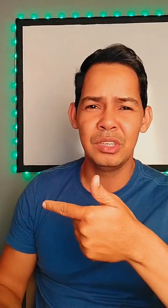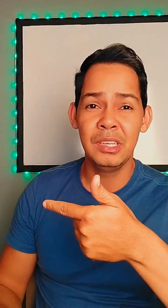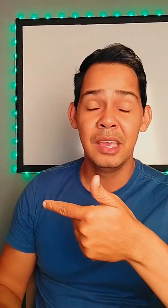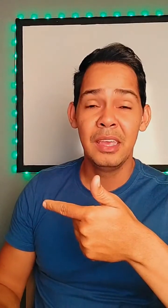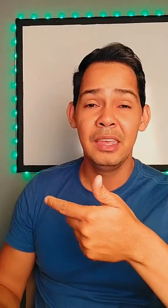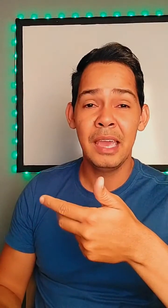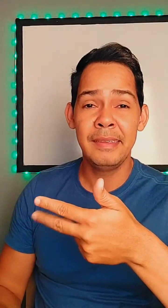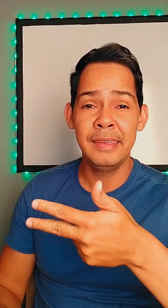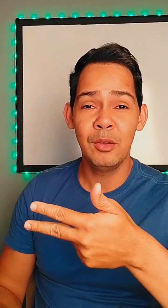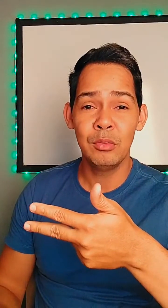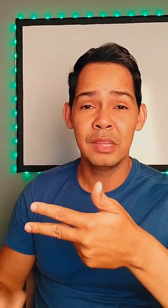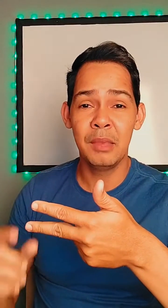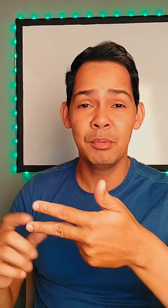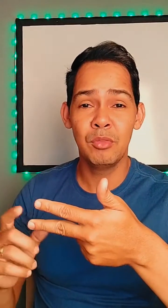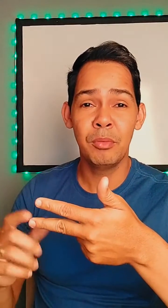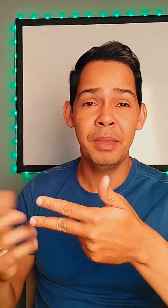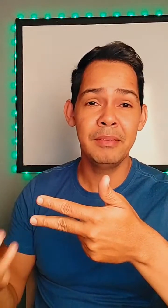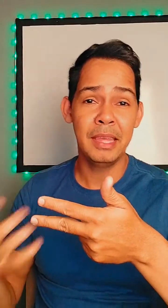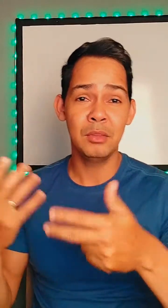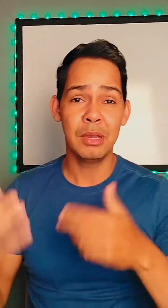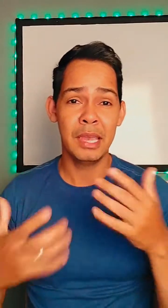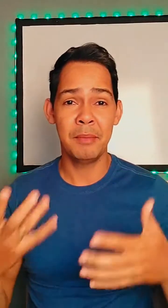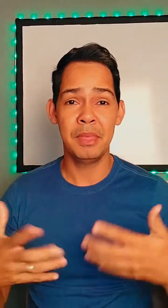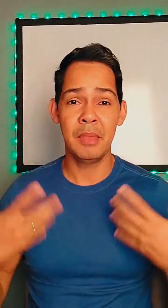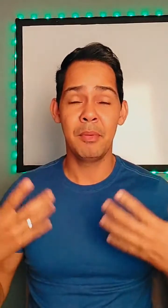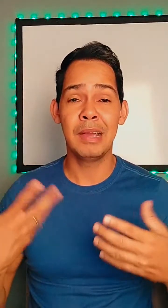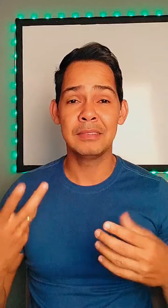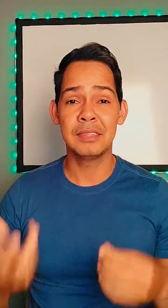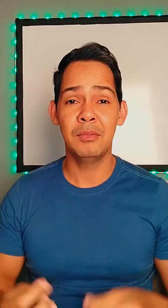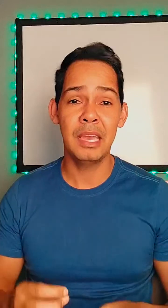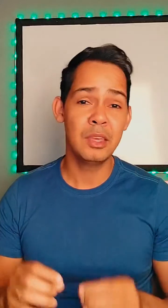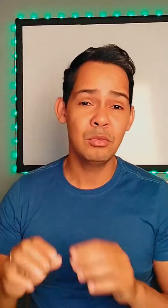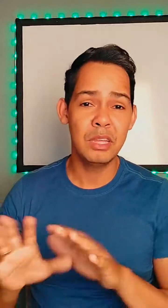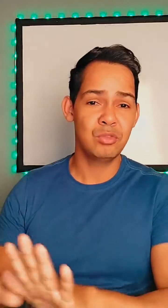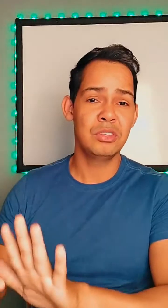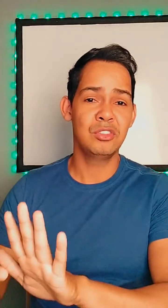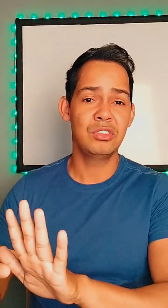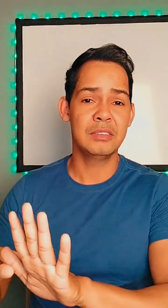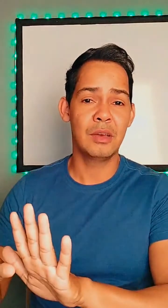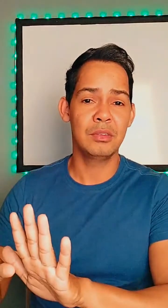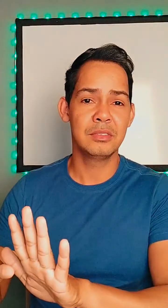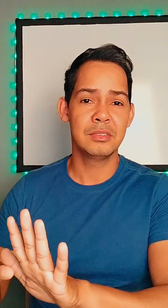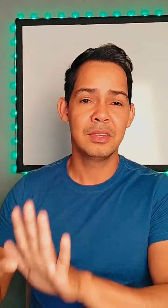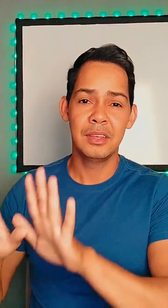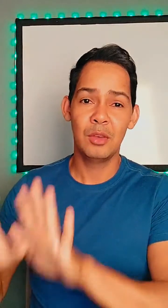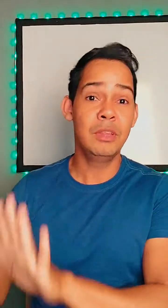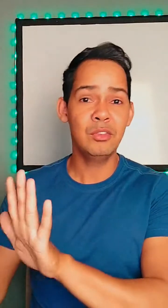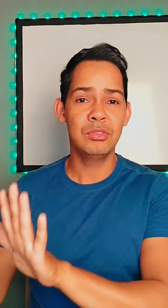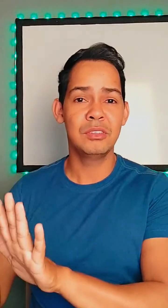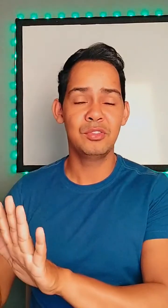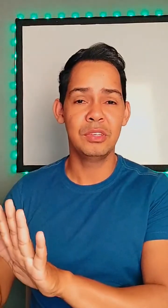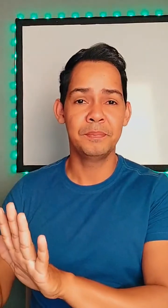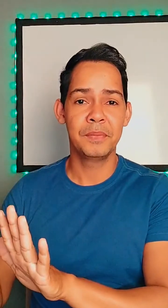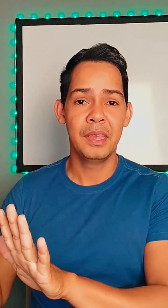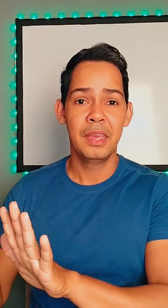assistir, e aí com o tempo eu vou perdendo aquela minha empolgação, e aí eu deixo de assistir às aulas. Eu deixo de assistir. E aí